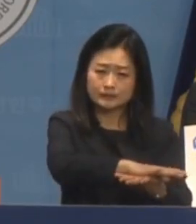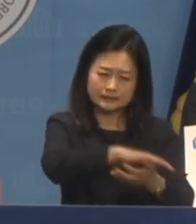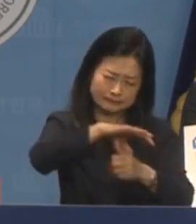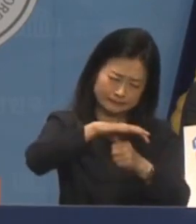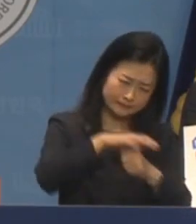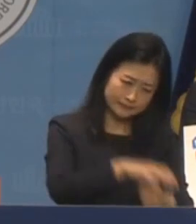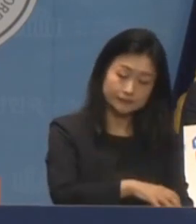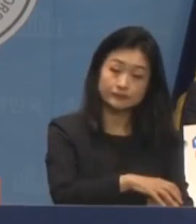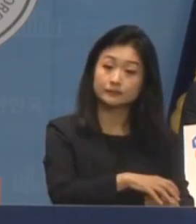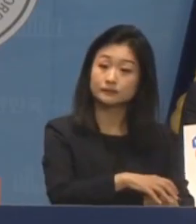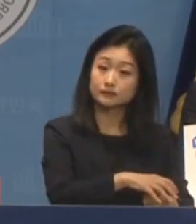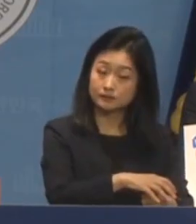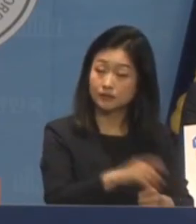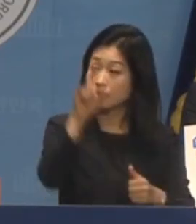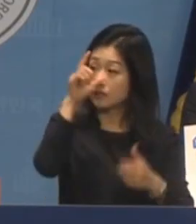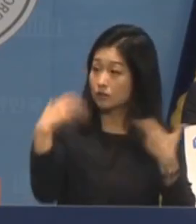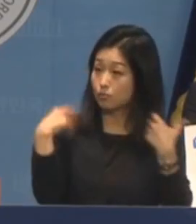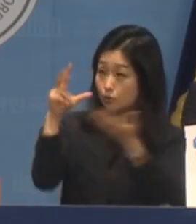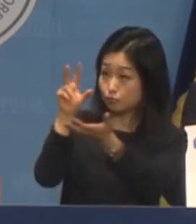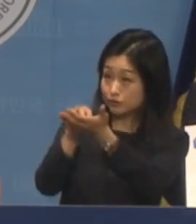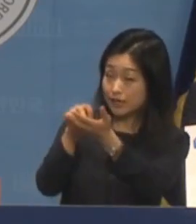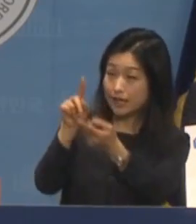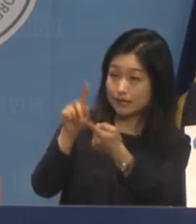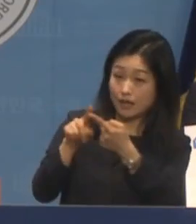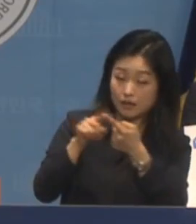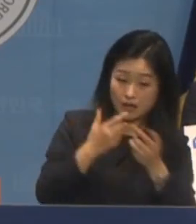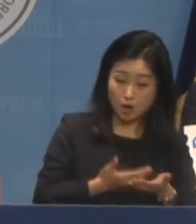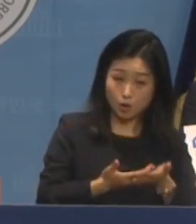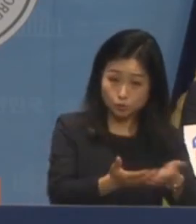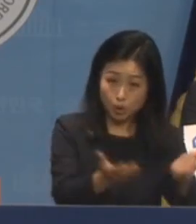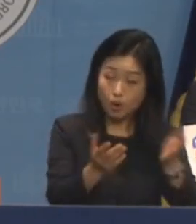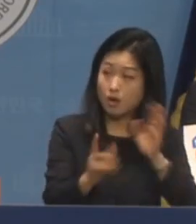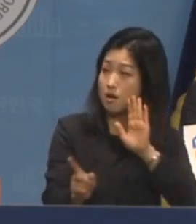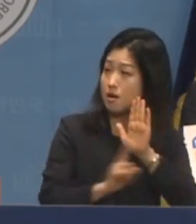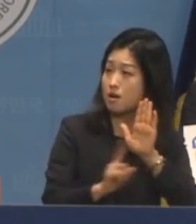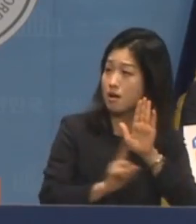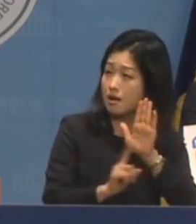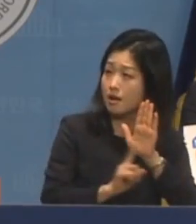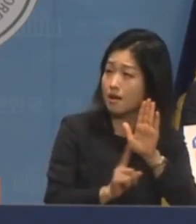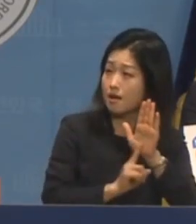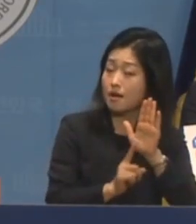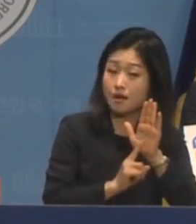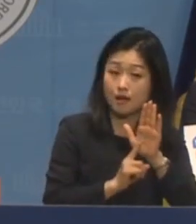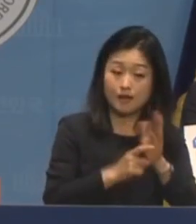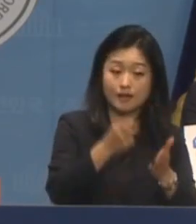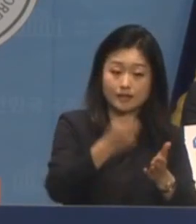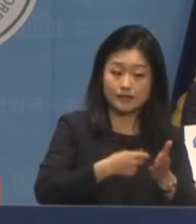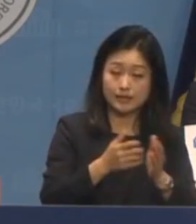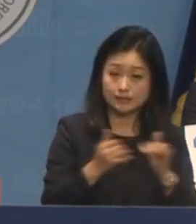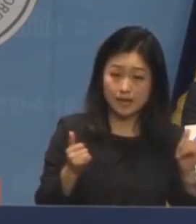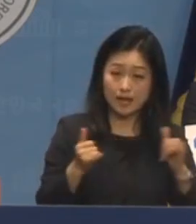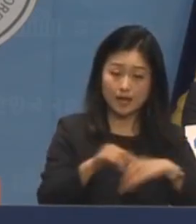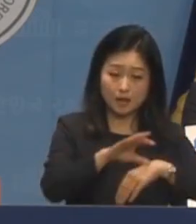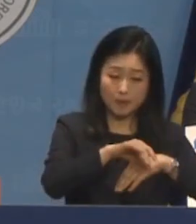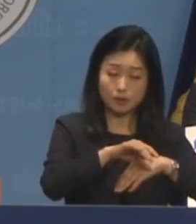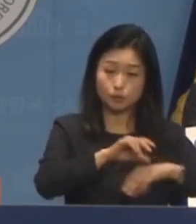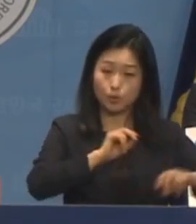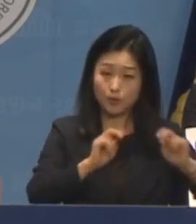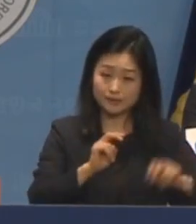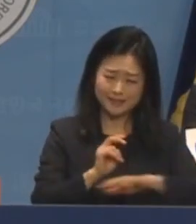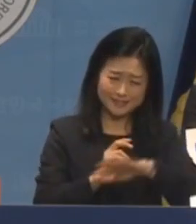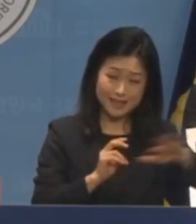탄압해왔습니다. 정권의 문제점을 국민에게 알리며 저널리즘의 본령을 지키는 많은 언론사와